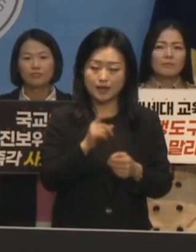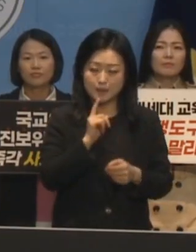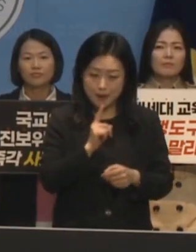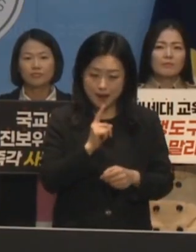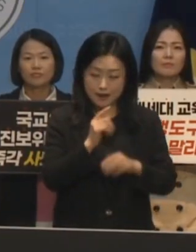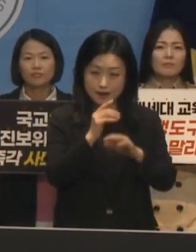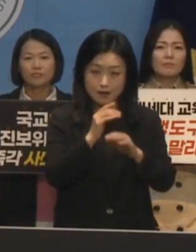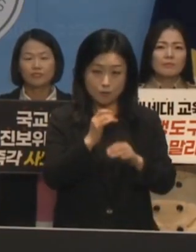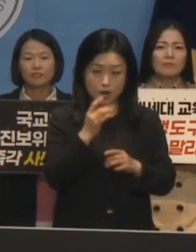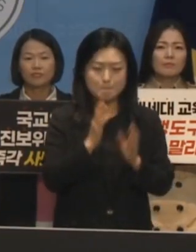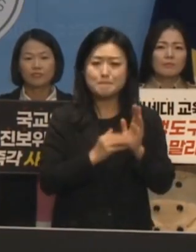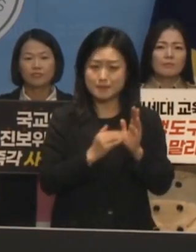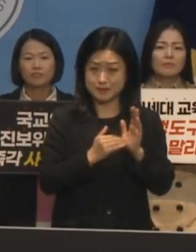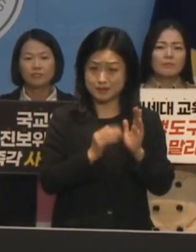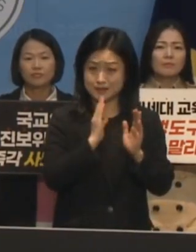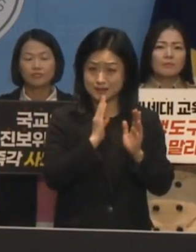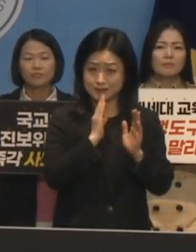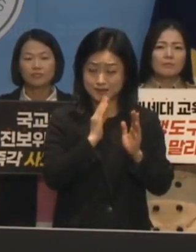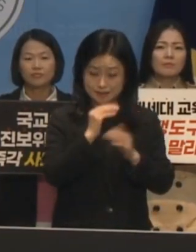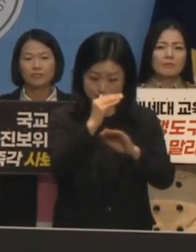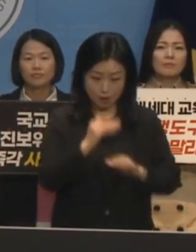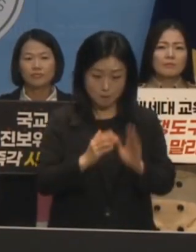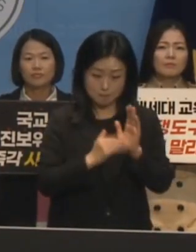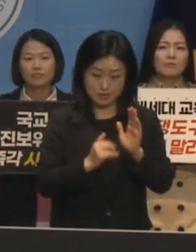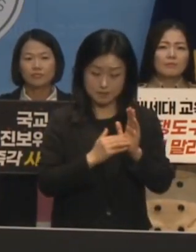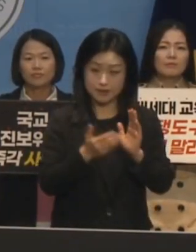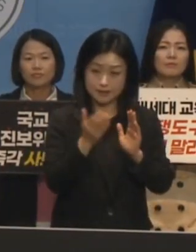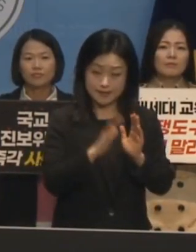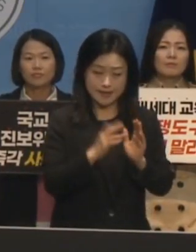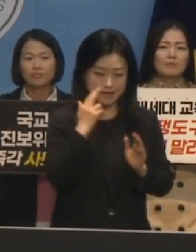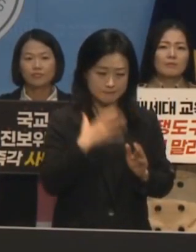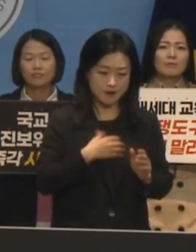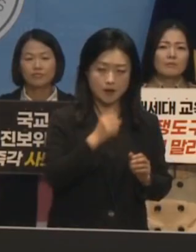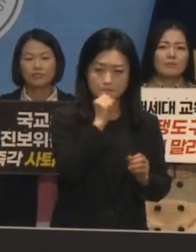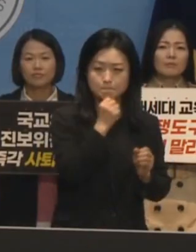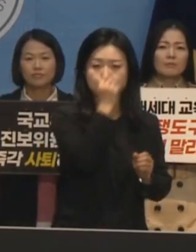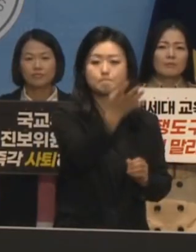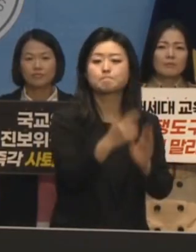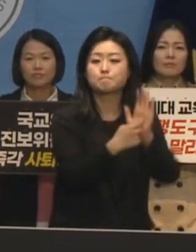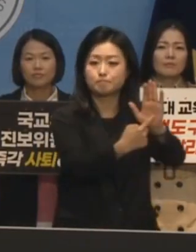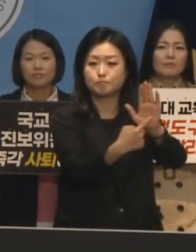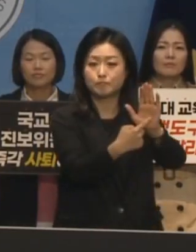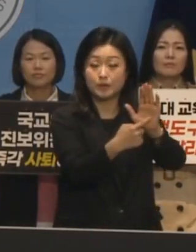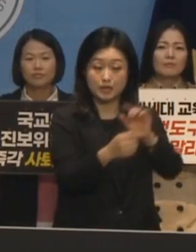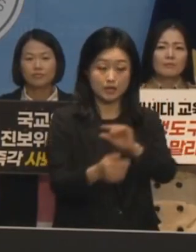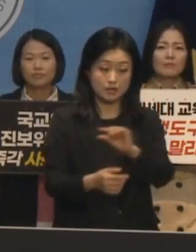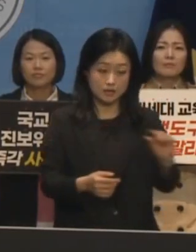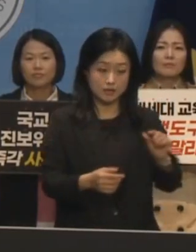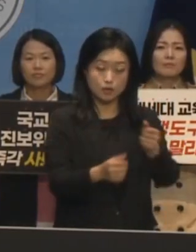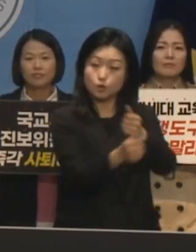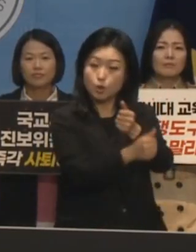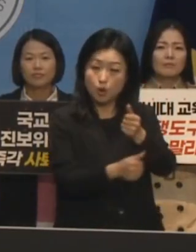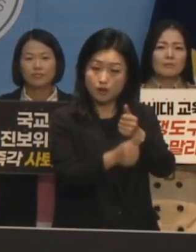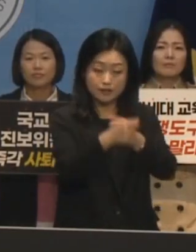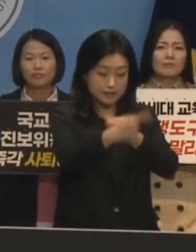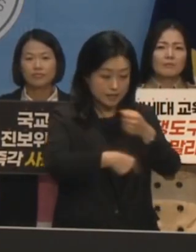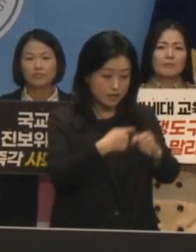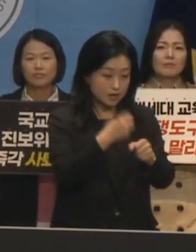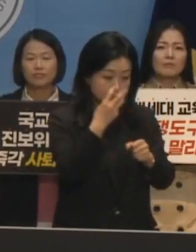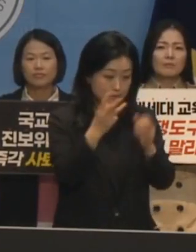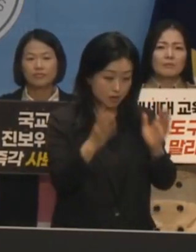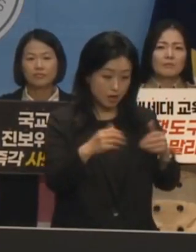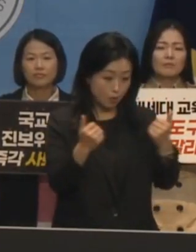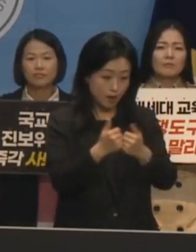고의로 유출, 언론사에 유포했다는 것이다. 문제의 위원들은 약 1년 3개월에 걸친 회의